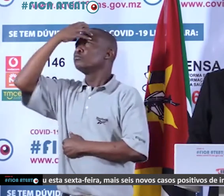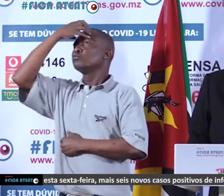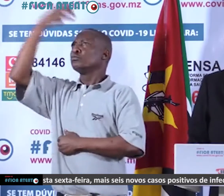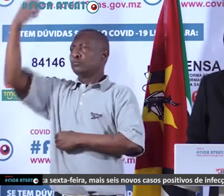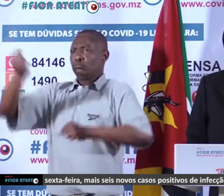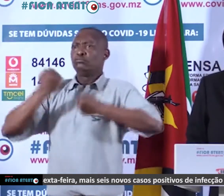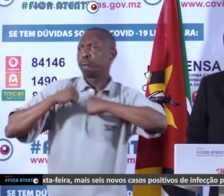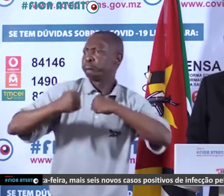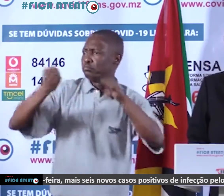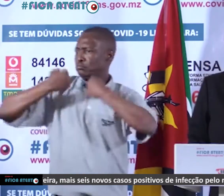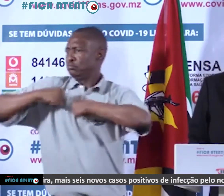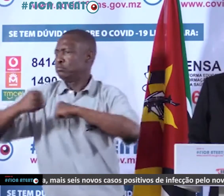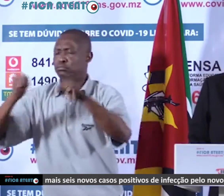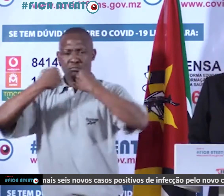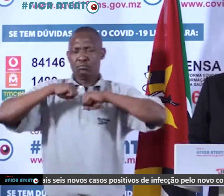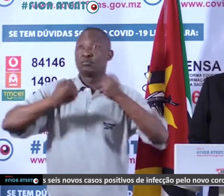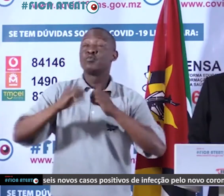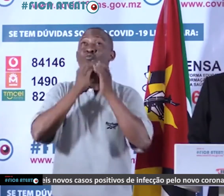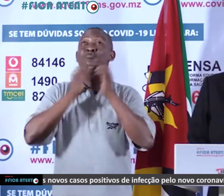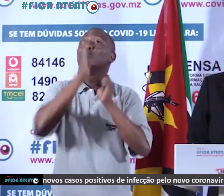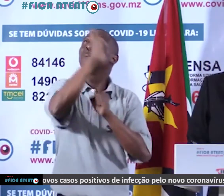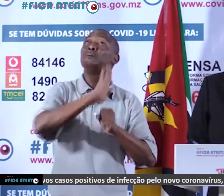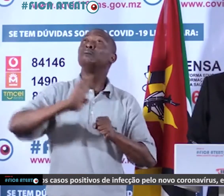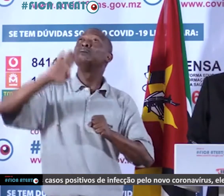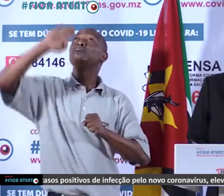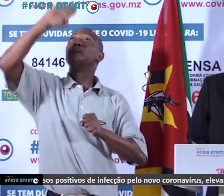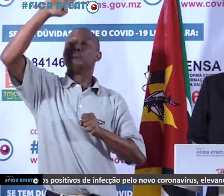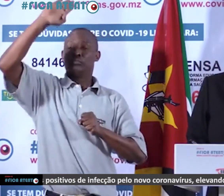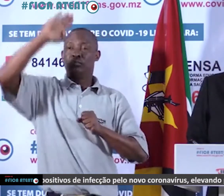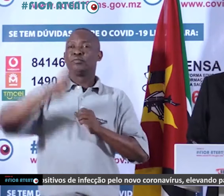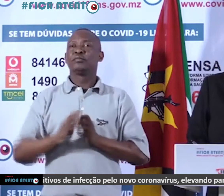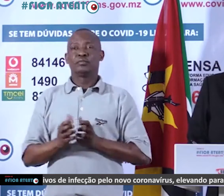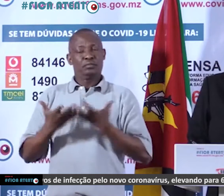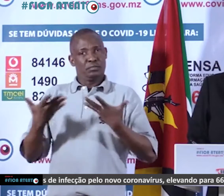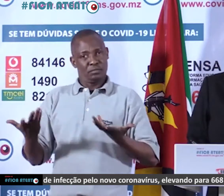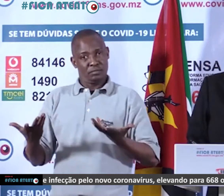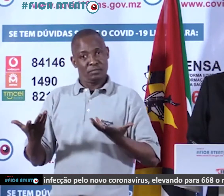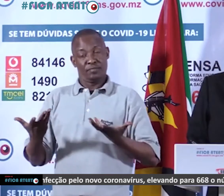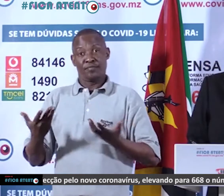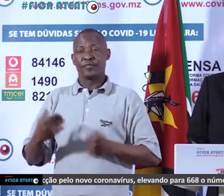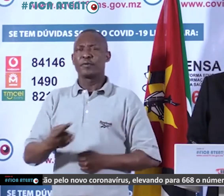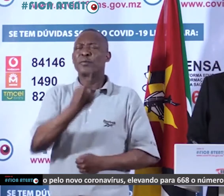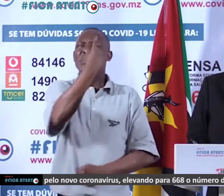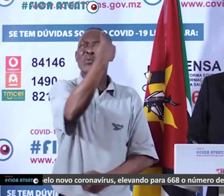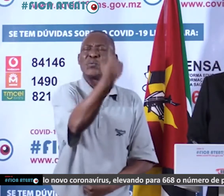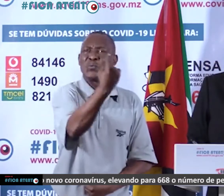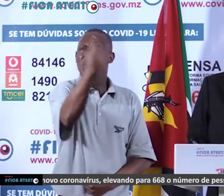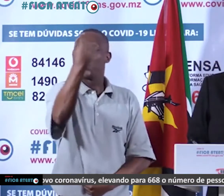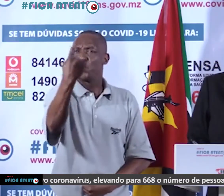o país. Por isso que nós, cada um de nós,